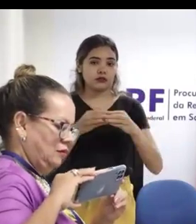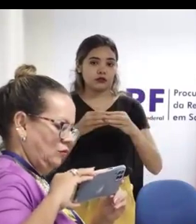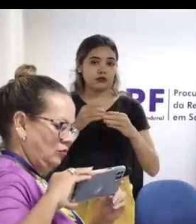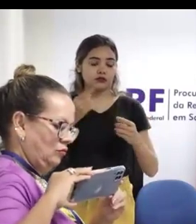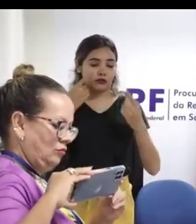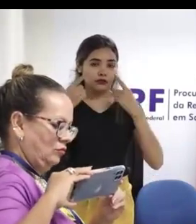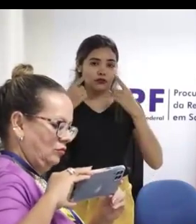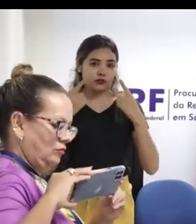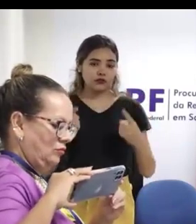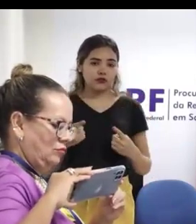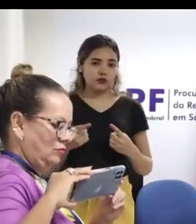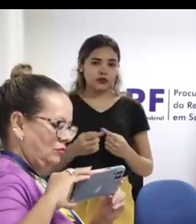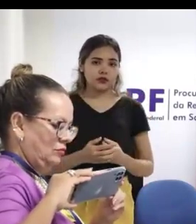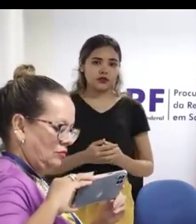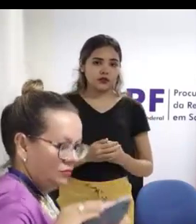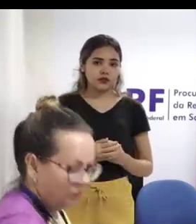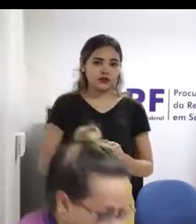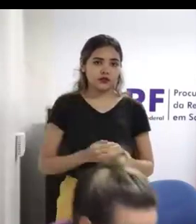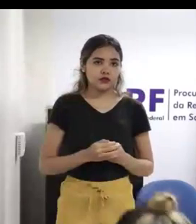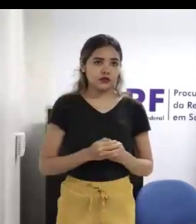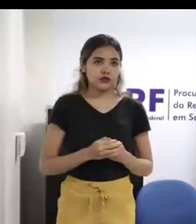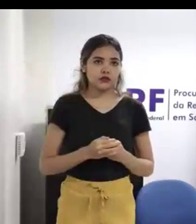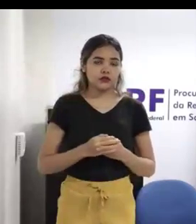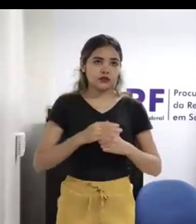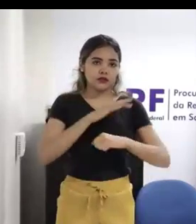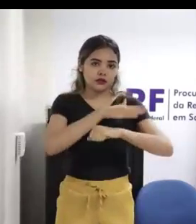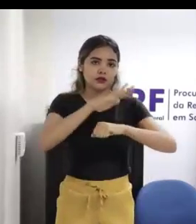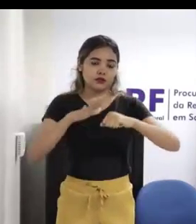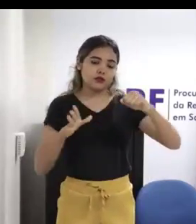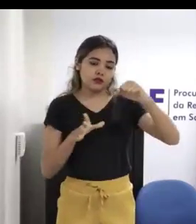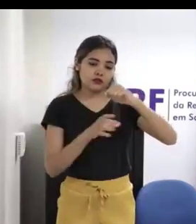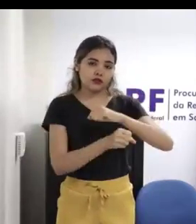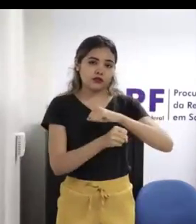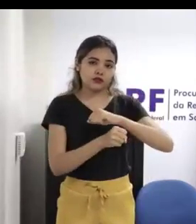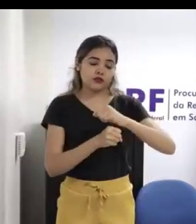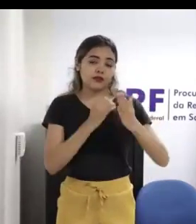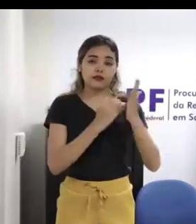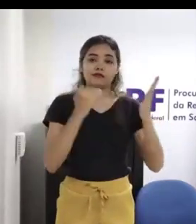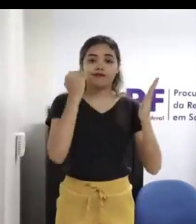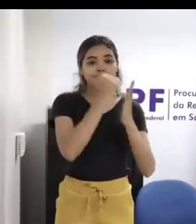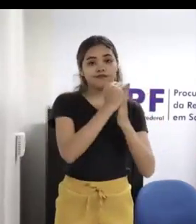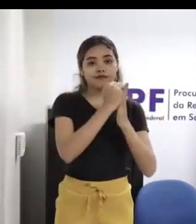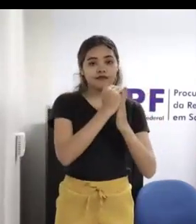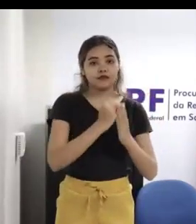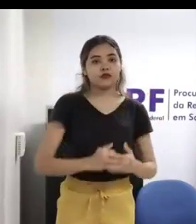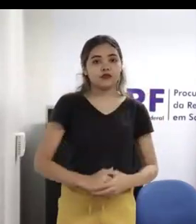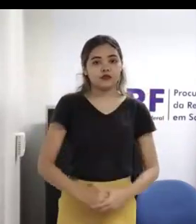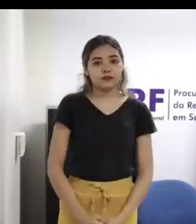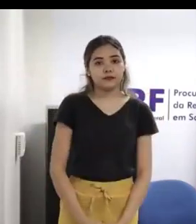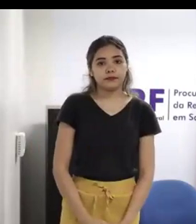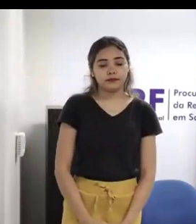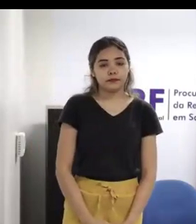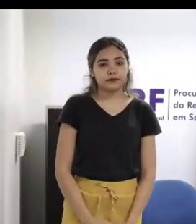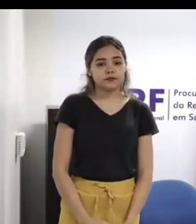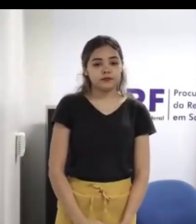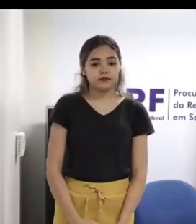sendo o abuso sexual uma das principais formas dessa violência passamos agora para a